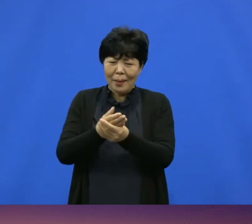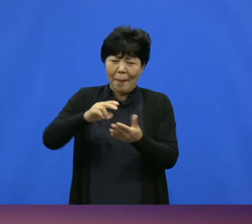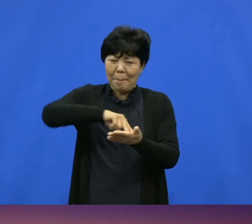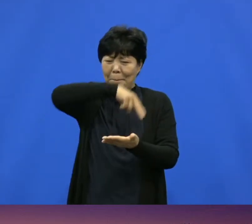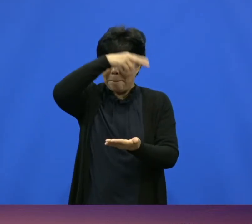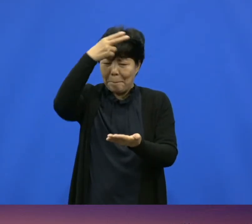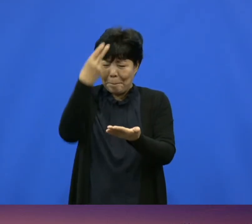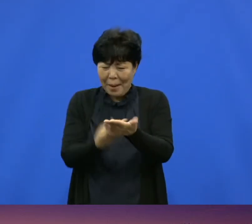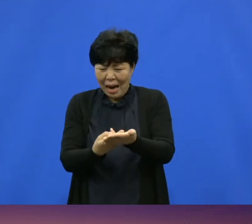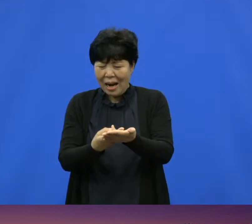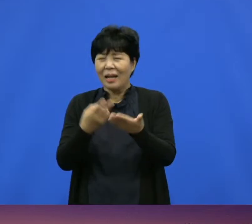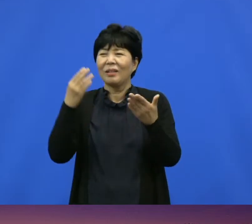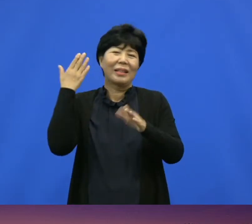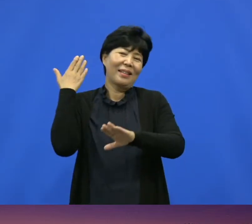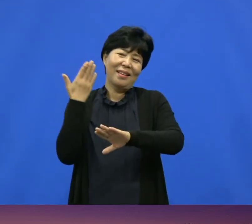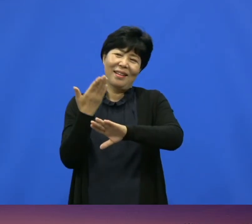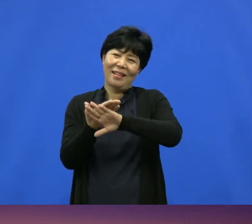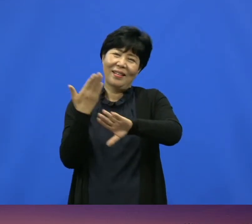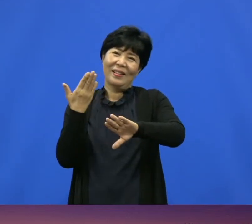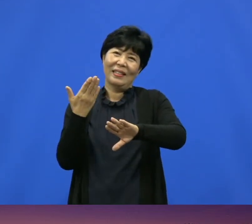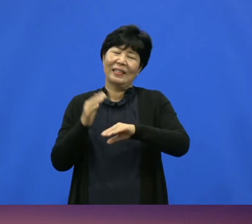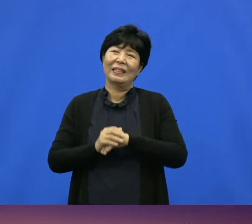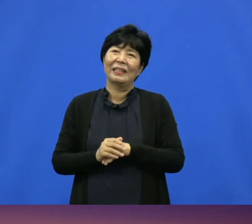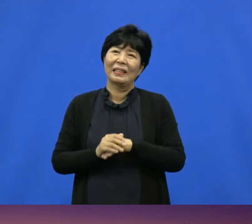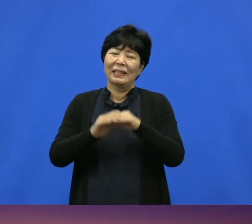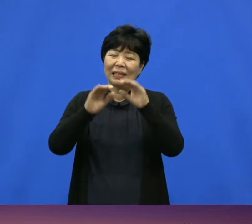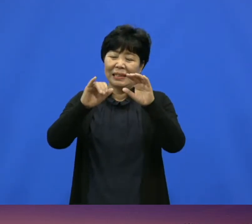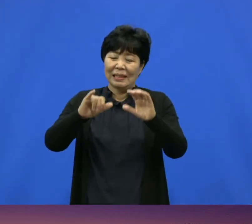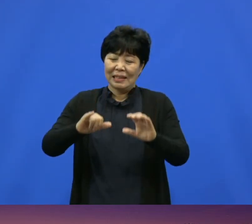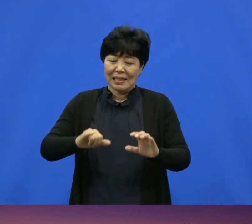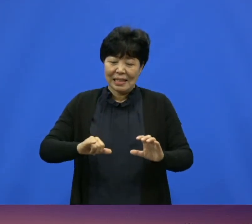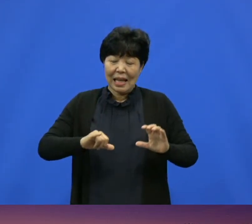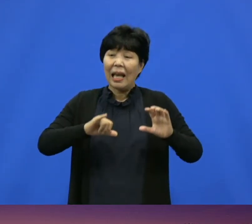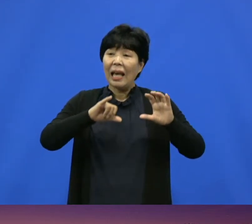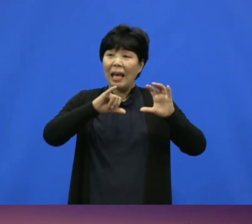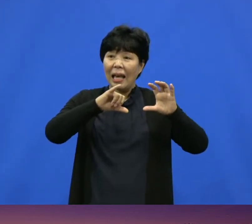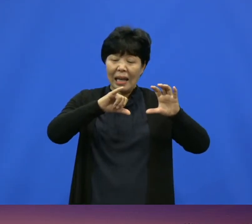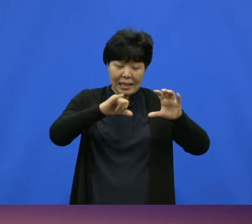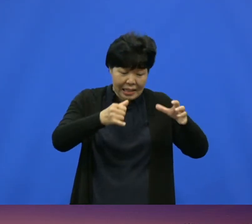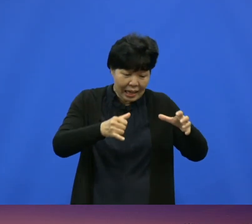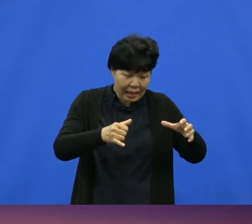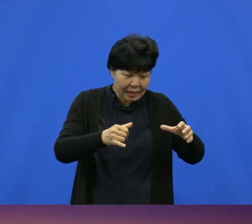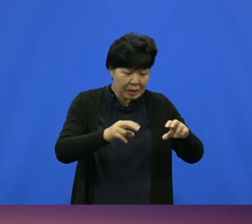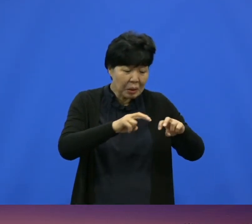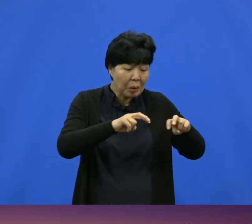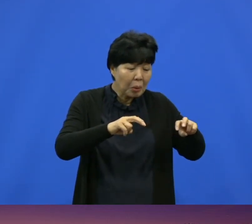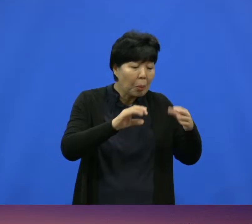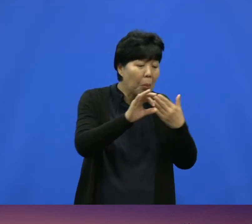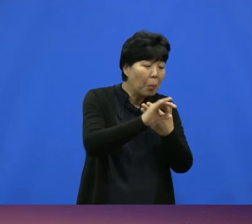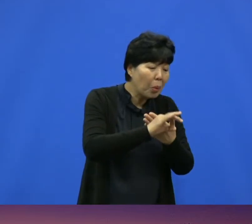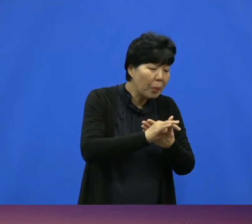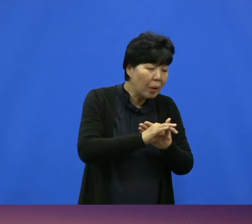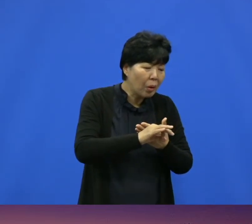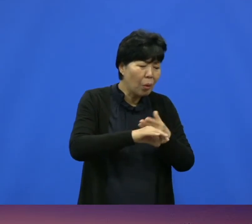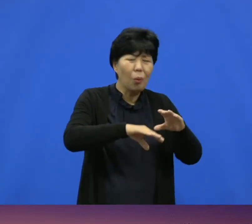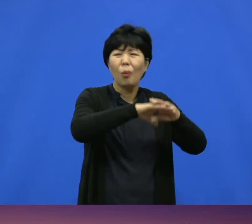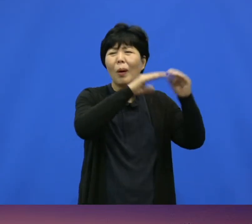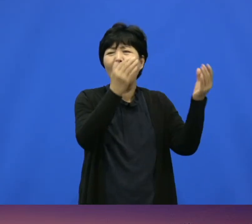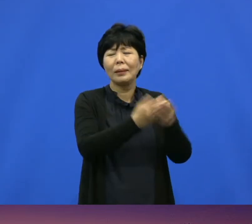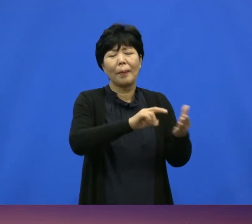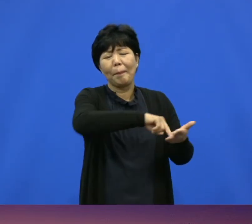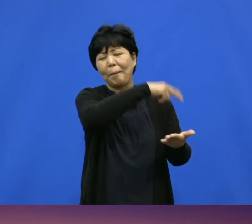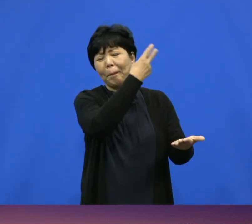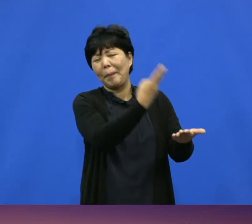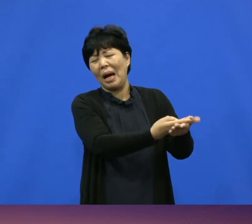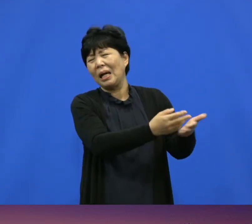여러분, 세상에서 목격하는 건 뭘까요? 넘어지면 아주 넘어져요. 그것으로 끝이에요. 그럼